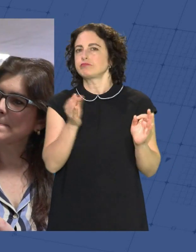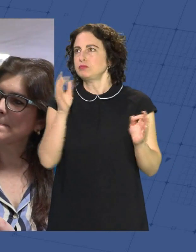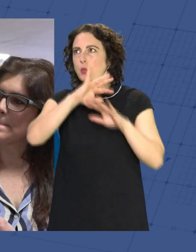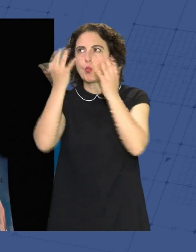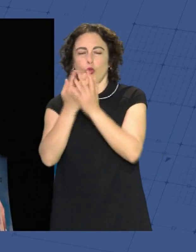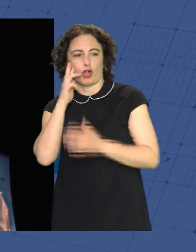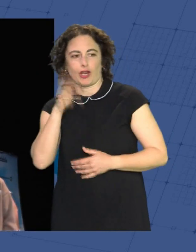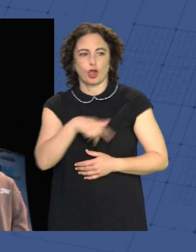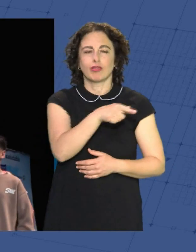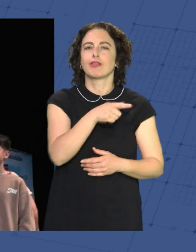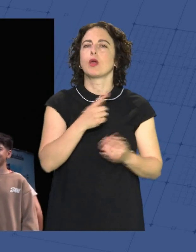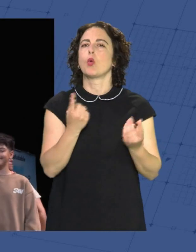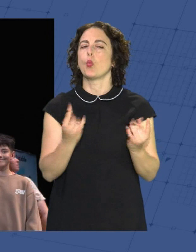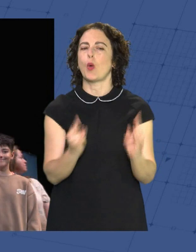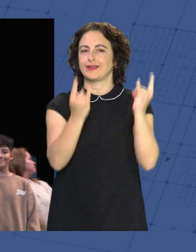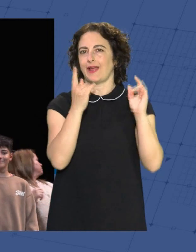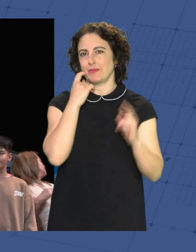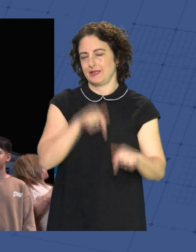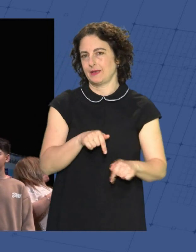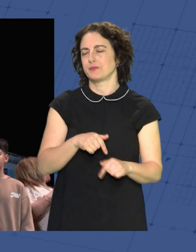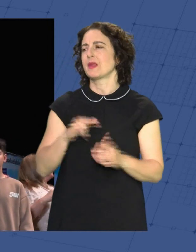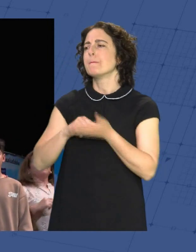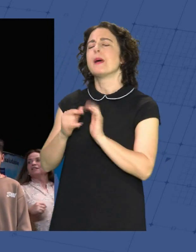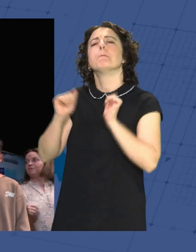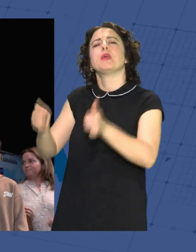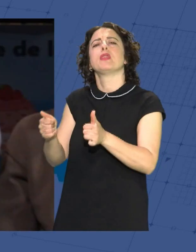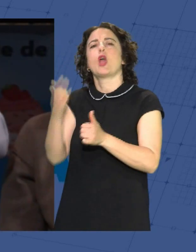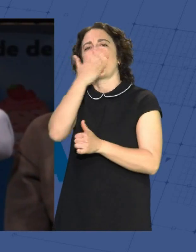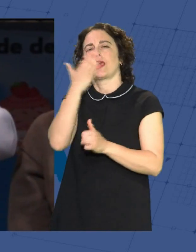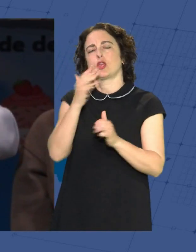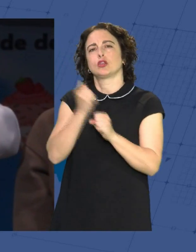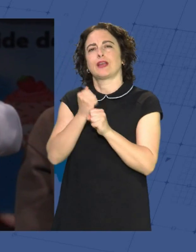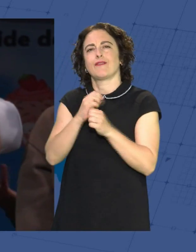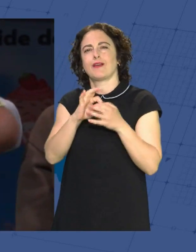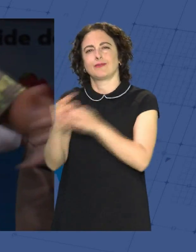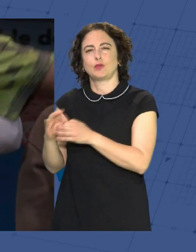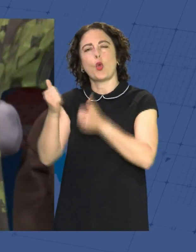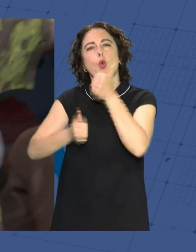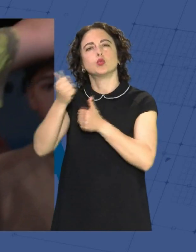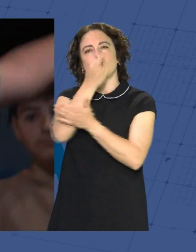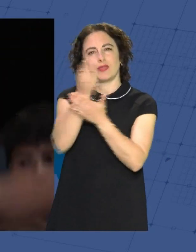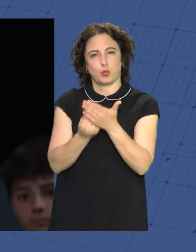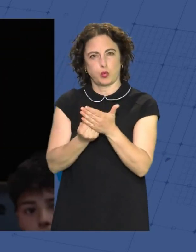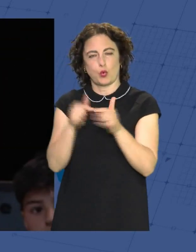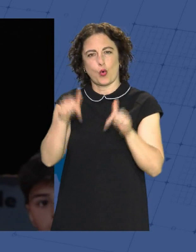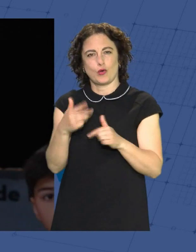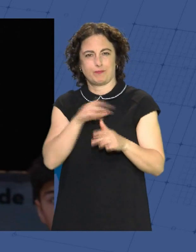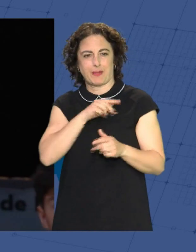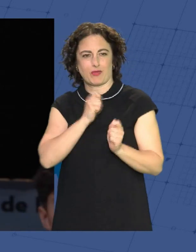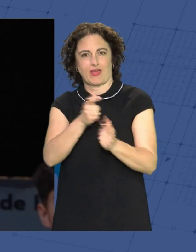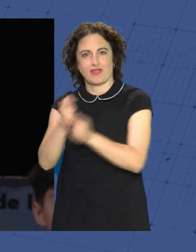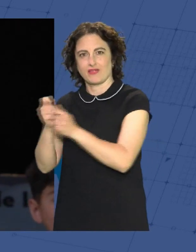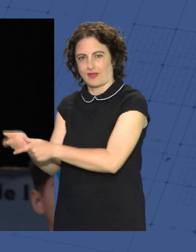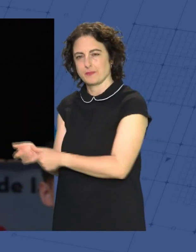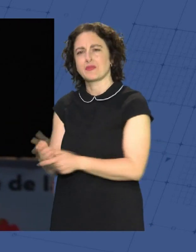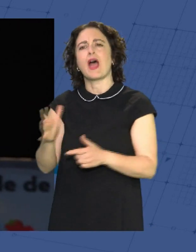entero como la huerta almeriense. Un plan que comenzó a trabajarse en los colegios a través de un concurso de dibujo que hoy ha entregado sus premios.